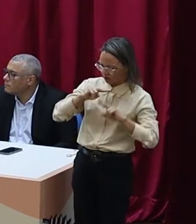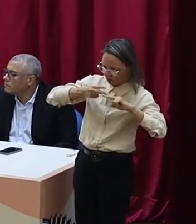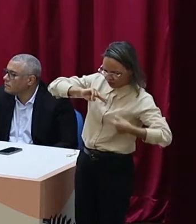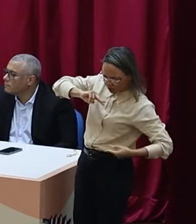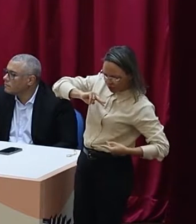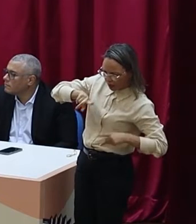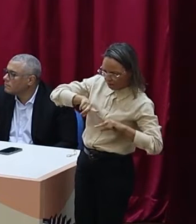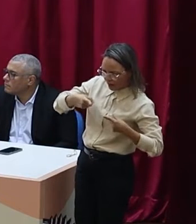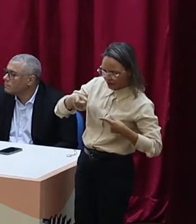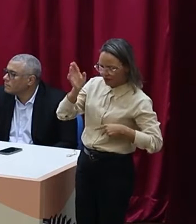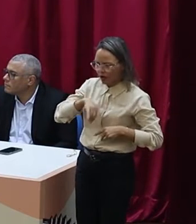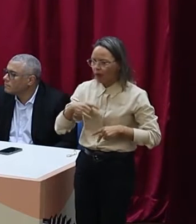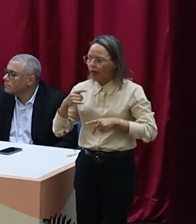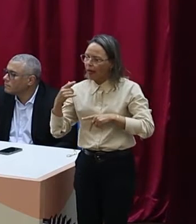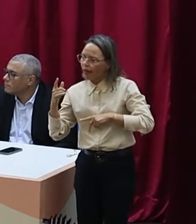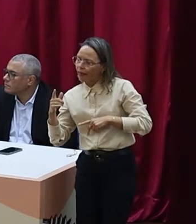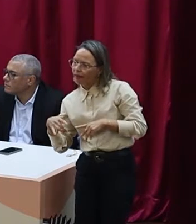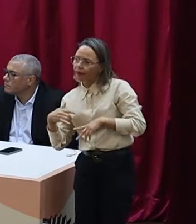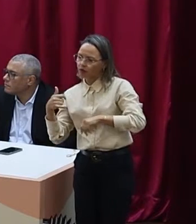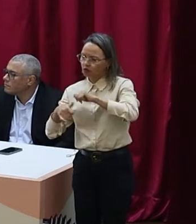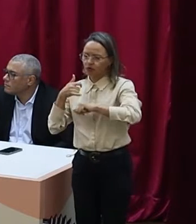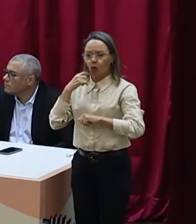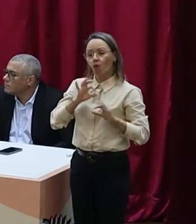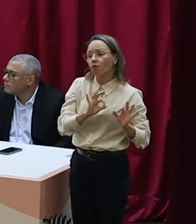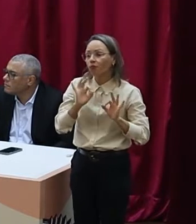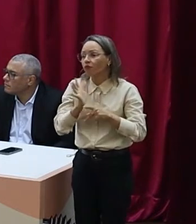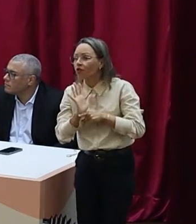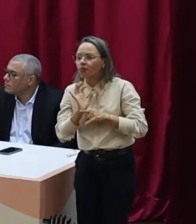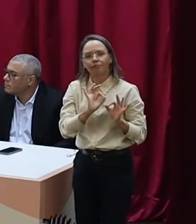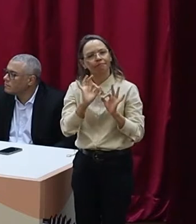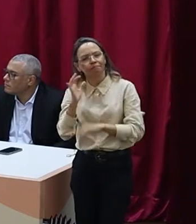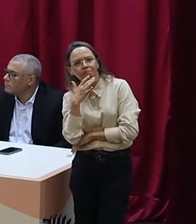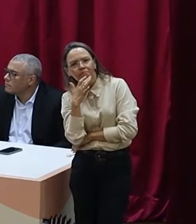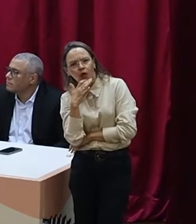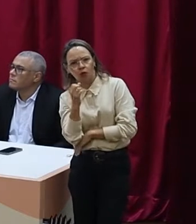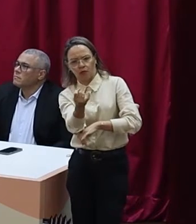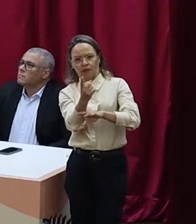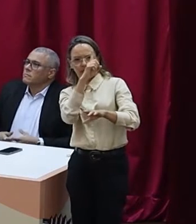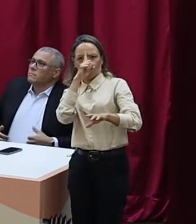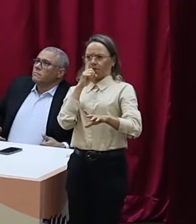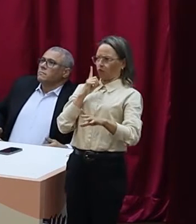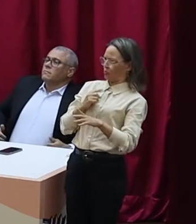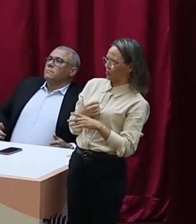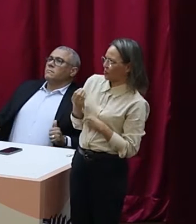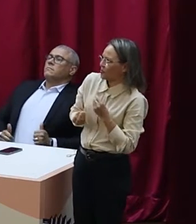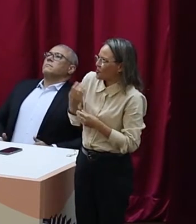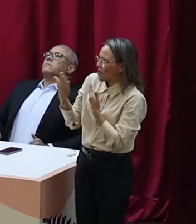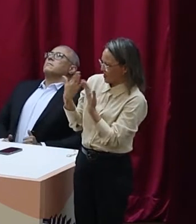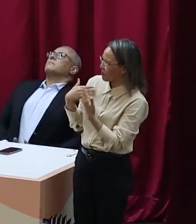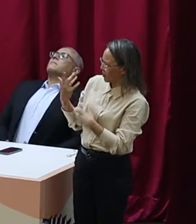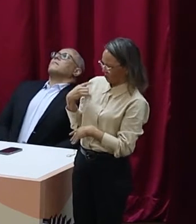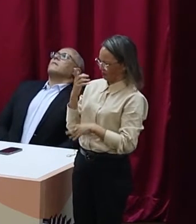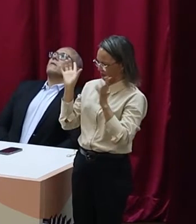Então, é uma metalepse, ou quando a gente está assistindo um filme e o personagem sai da tela e vem falar com o espectador. E